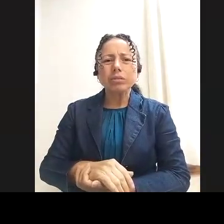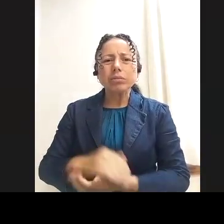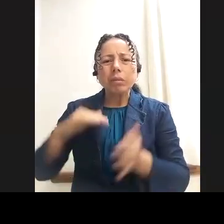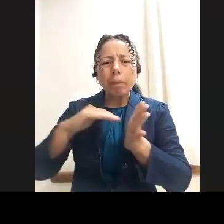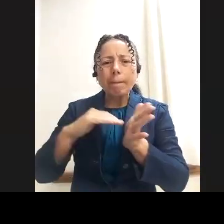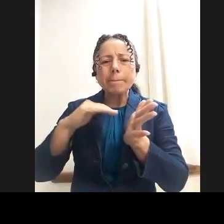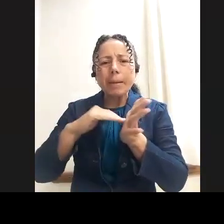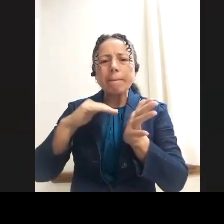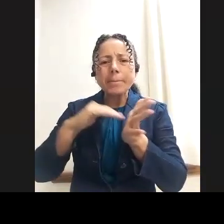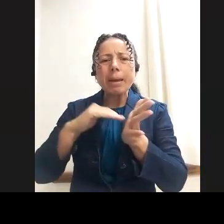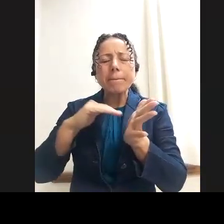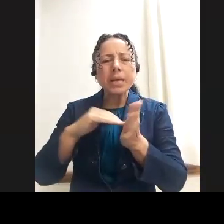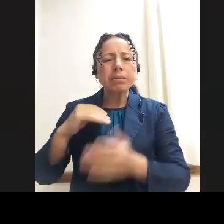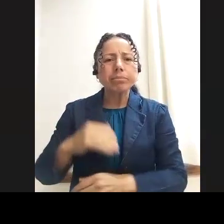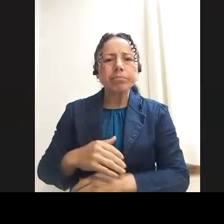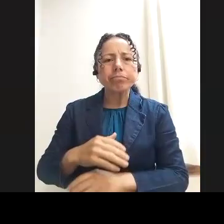Não.